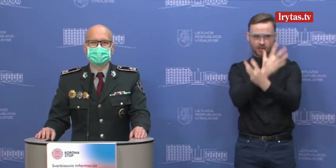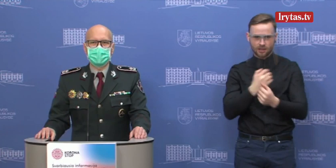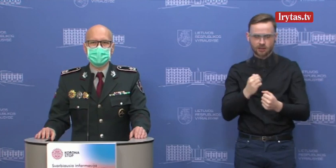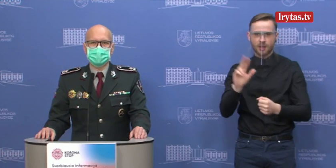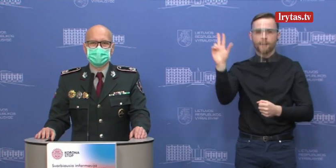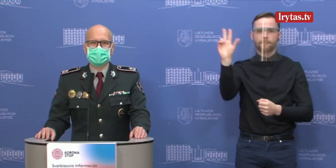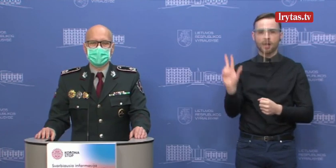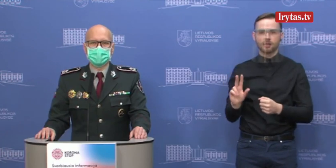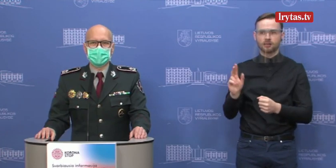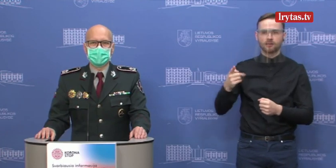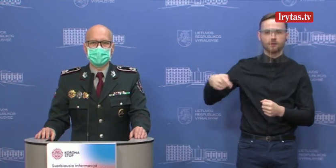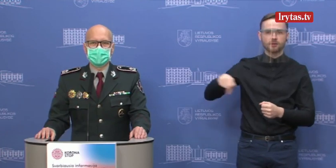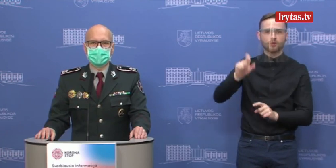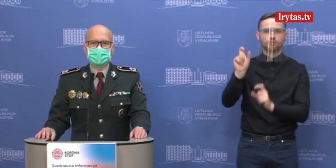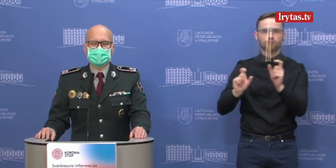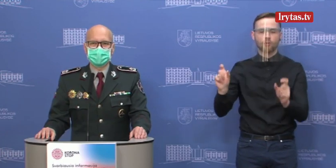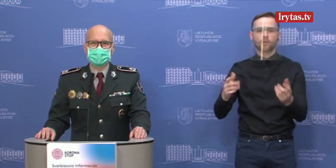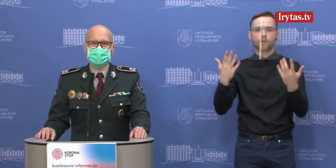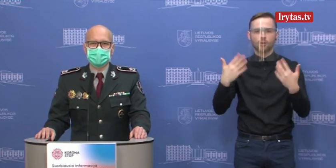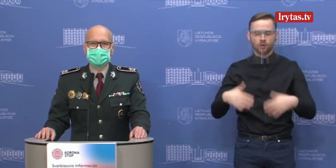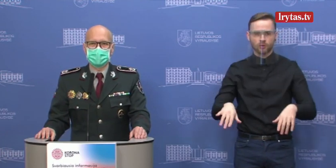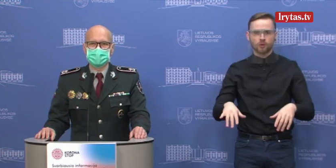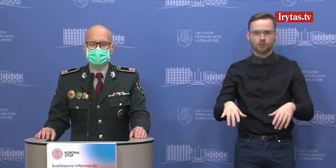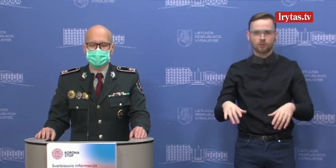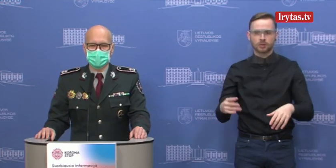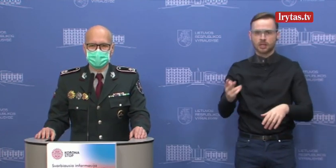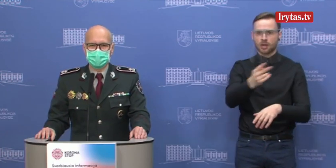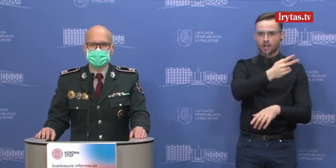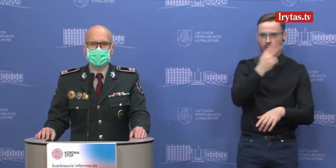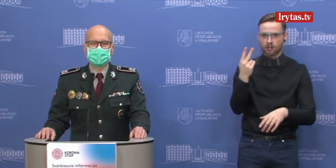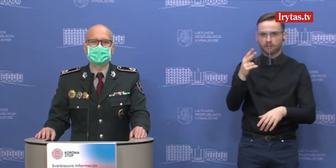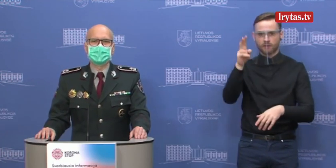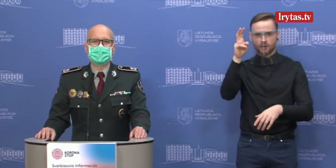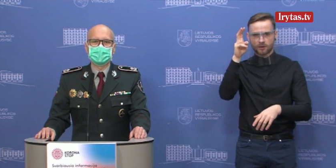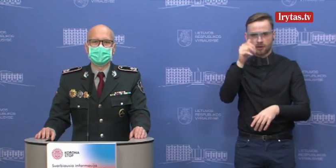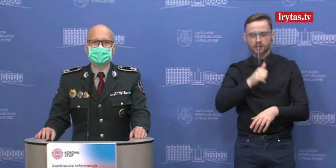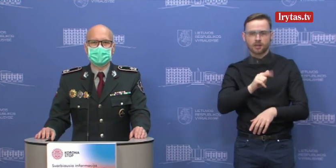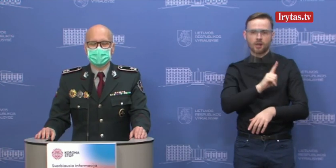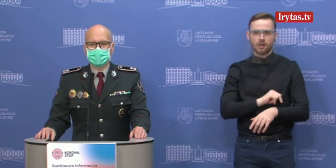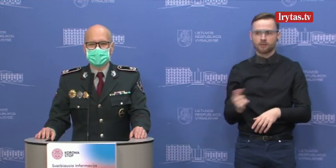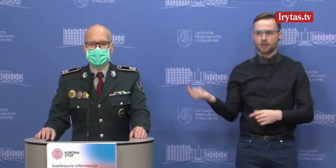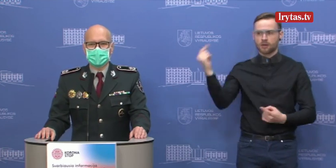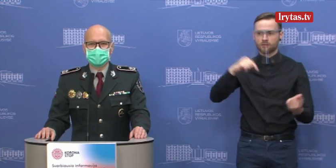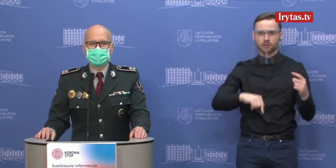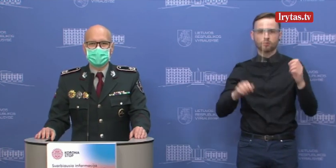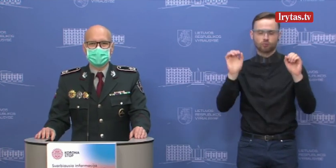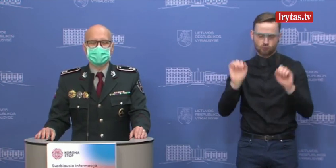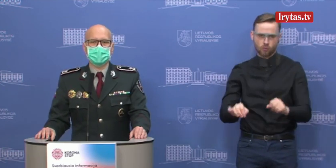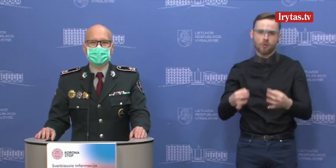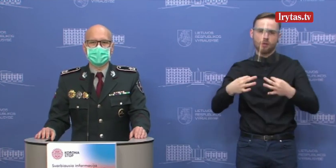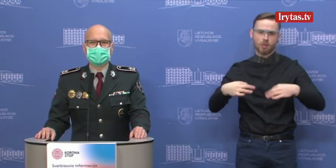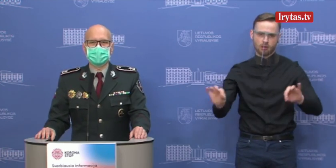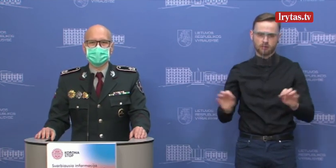Baltijos šalių piliečiams buvo panaikintas draudimas atvykti į mūsų šalių teritoriją. Tai gali